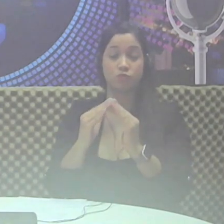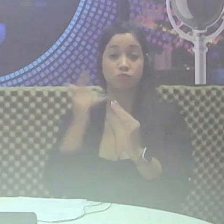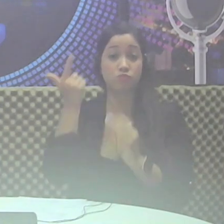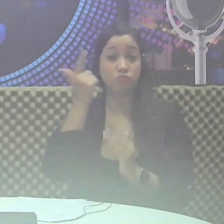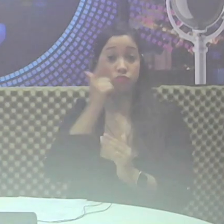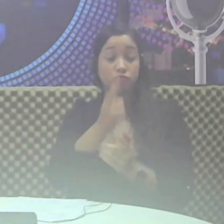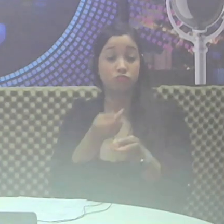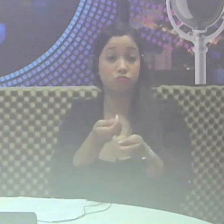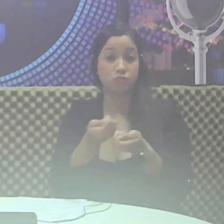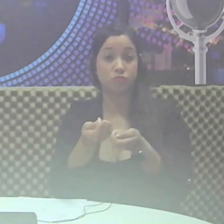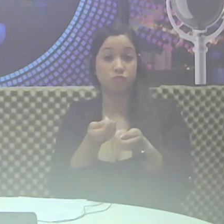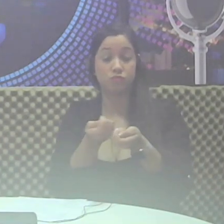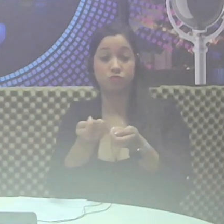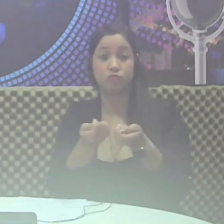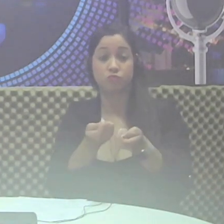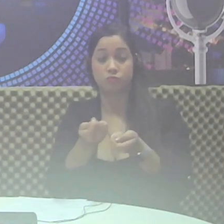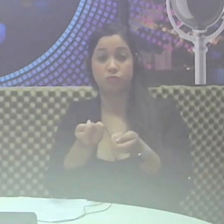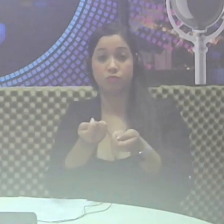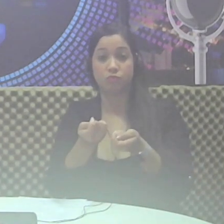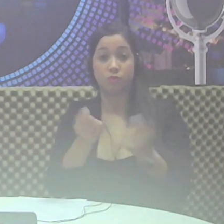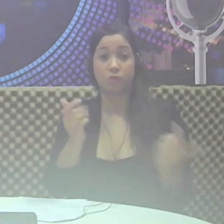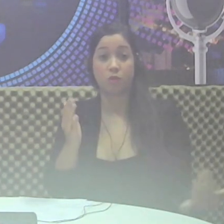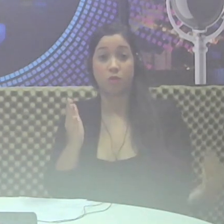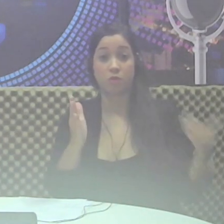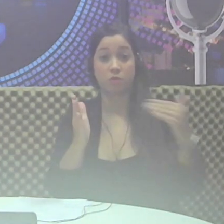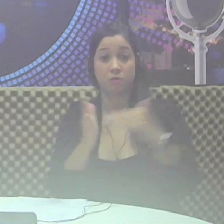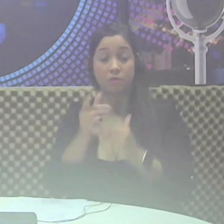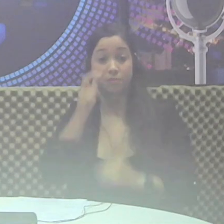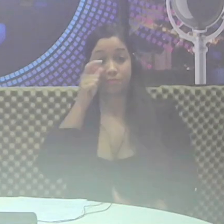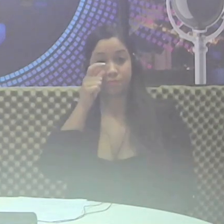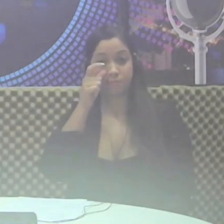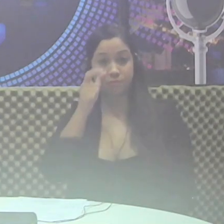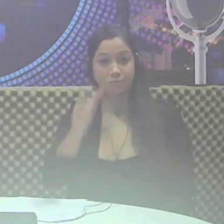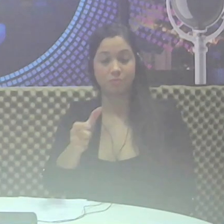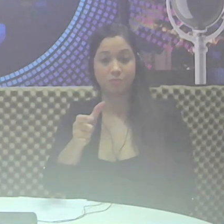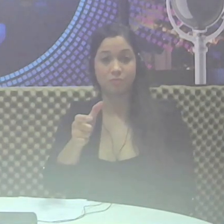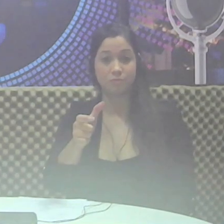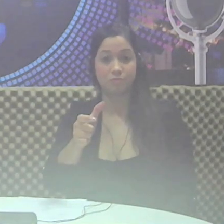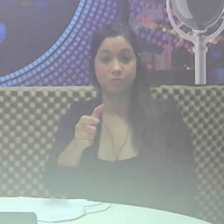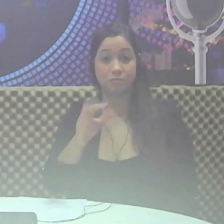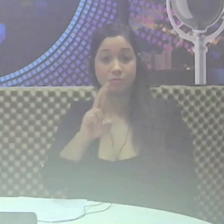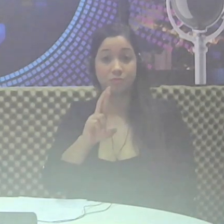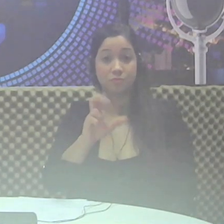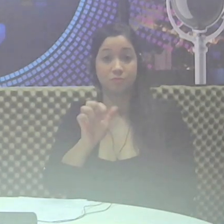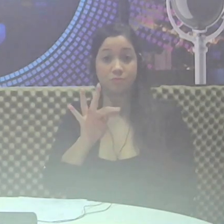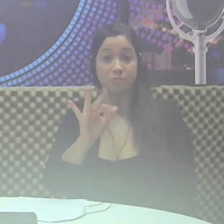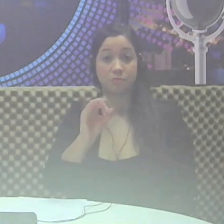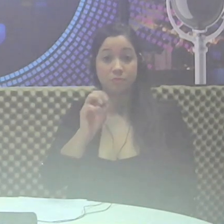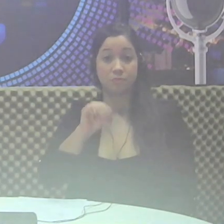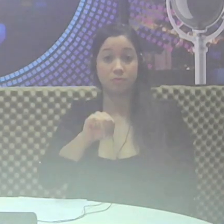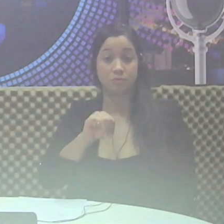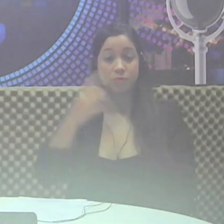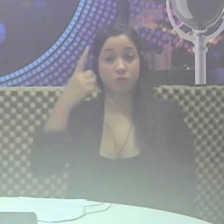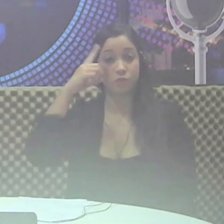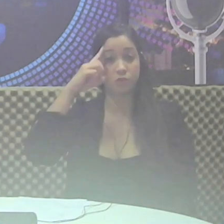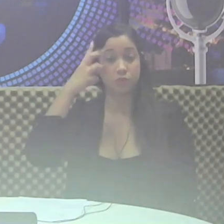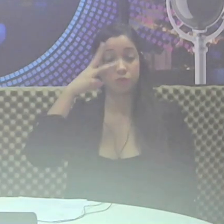a negociação. O prazo para os interessados em aderir ao refinanciamento termina em 30 de